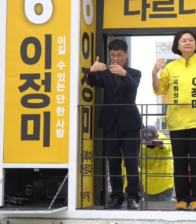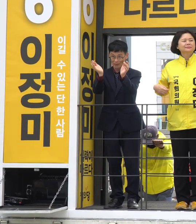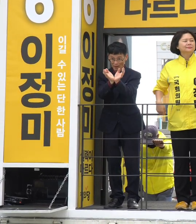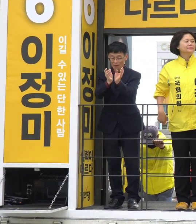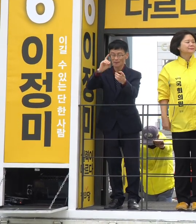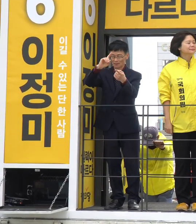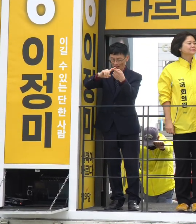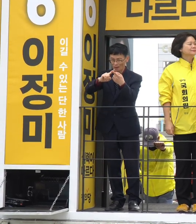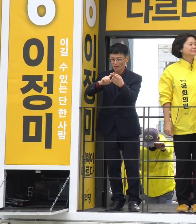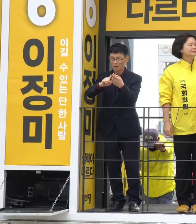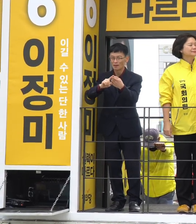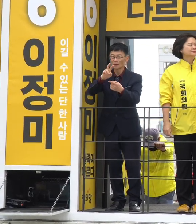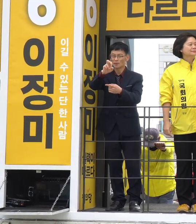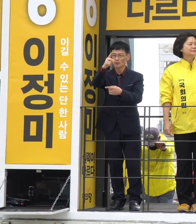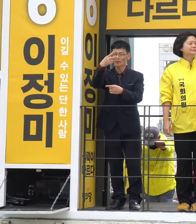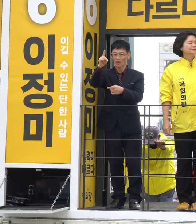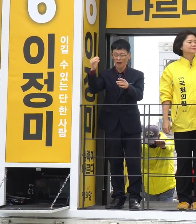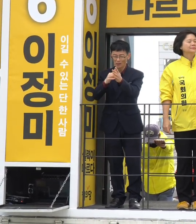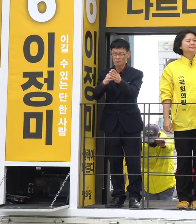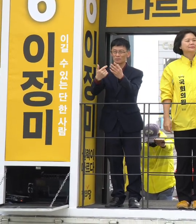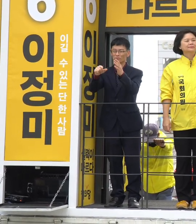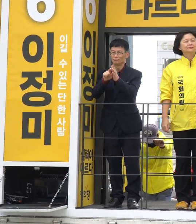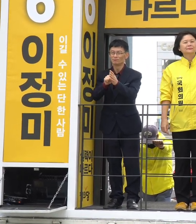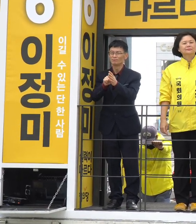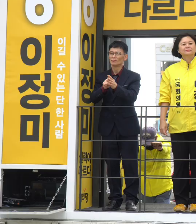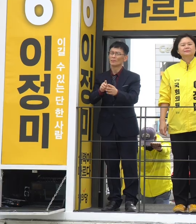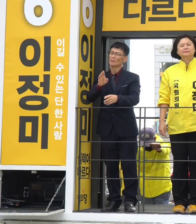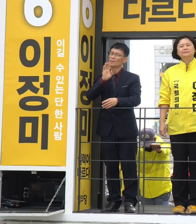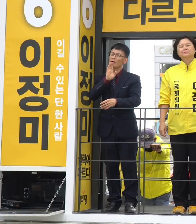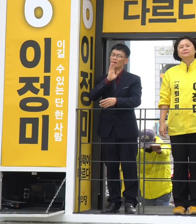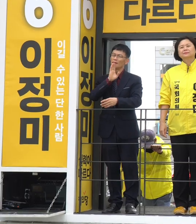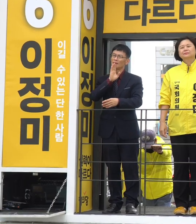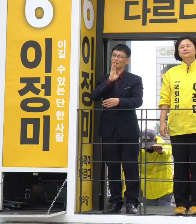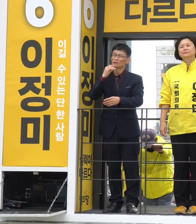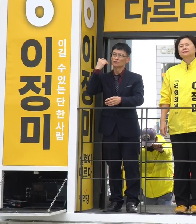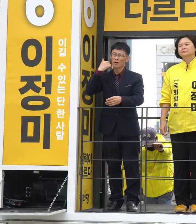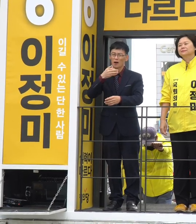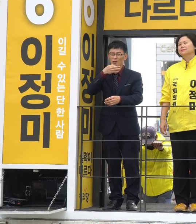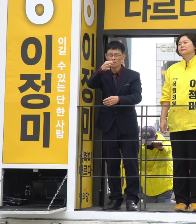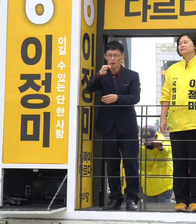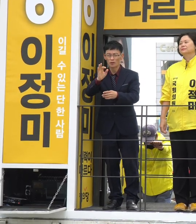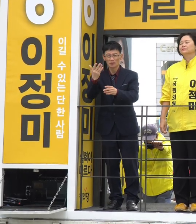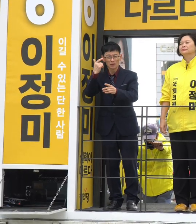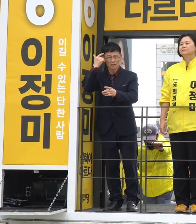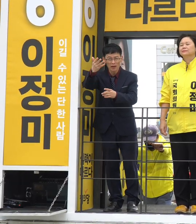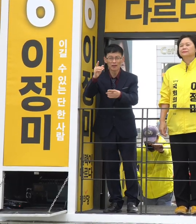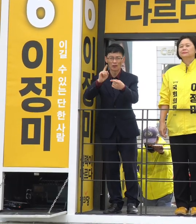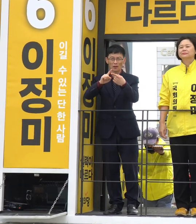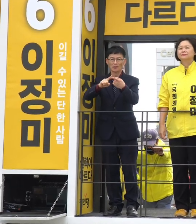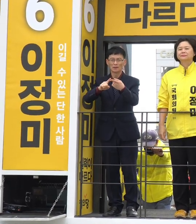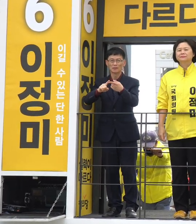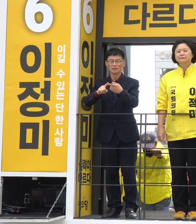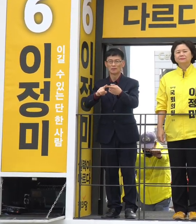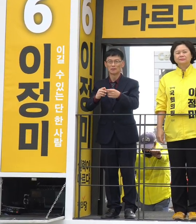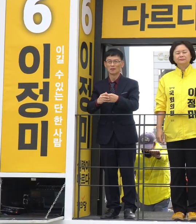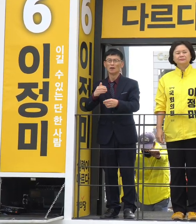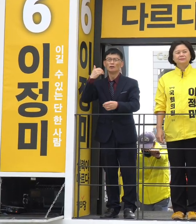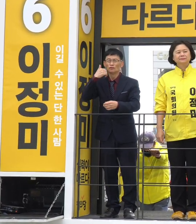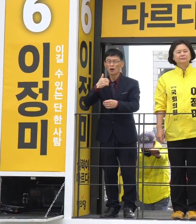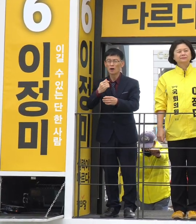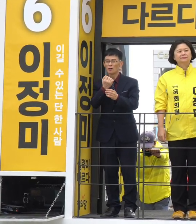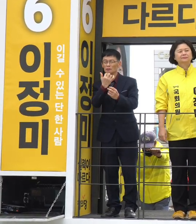정당은 21대 국회에서 과연 어떤 목소리가 대변돼야 되는가,